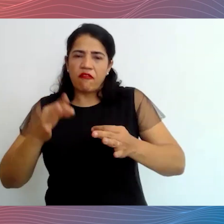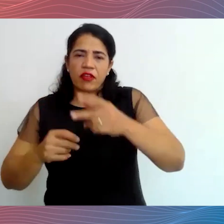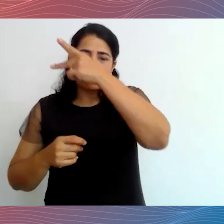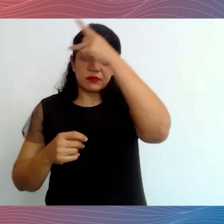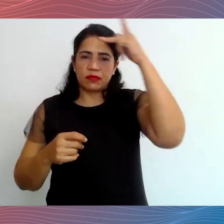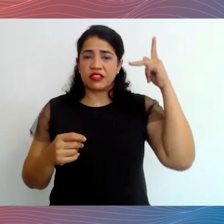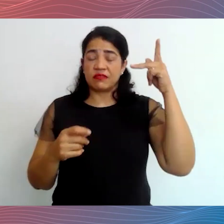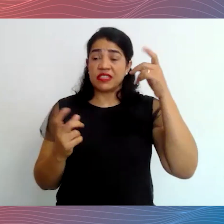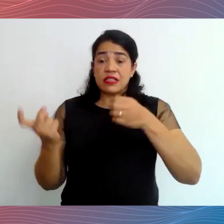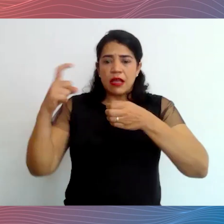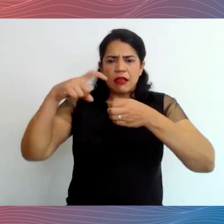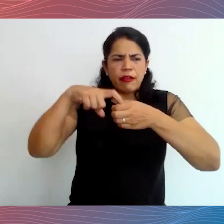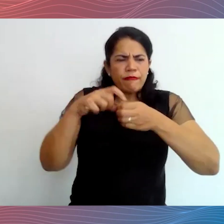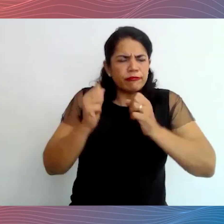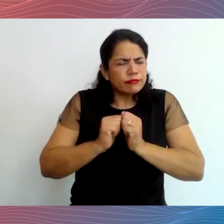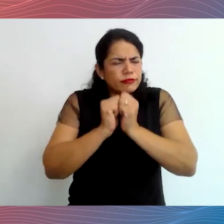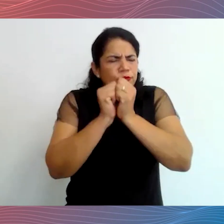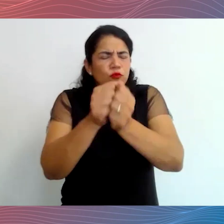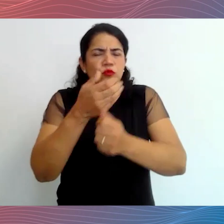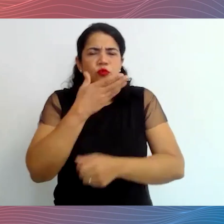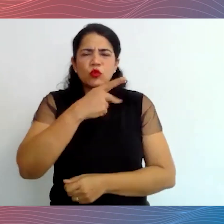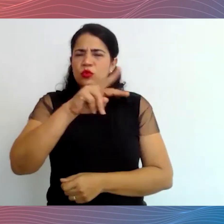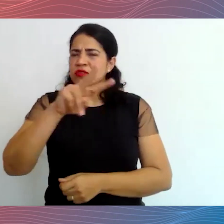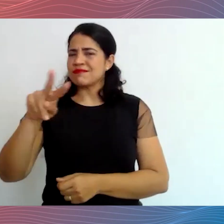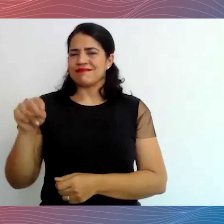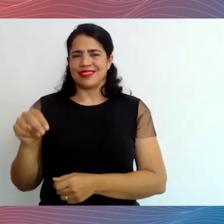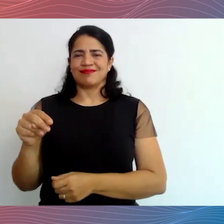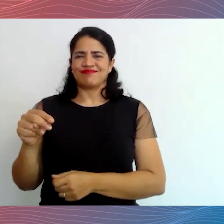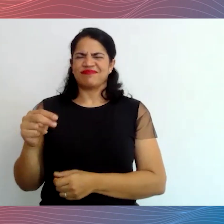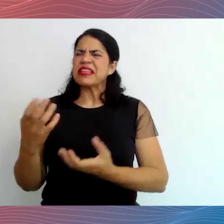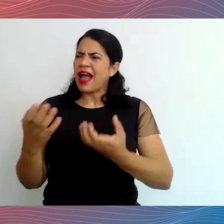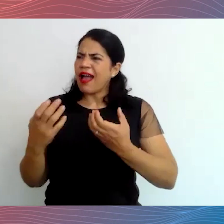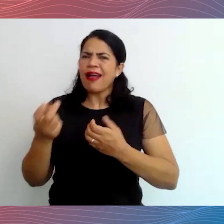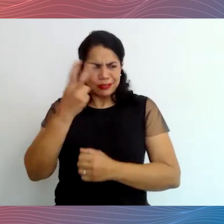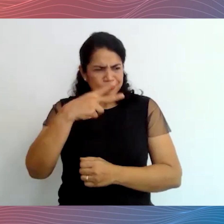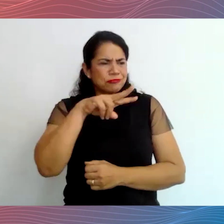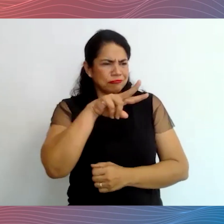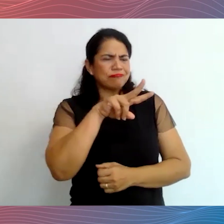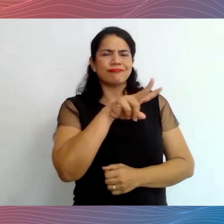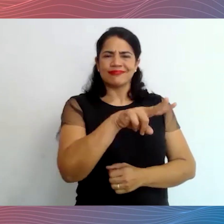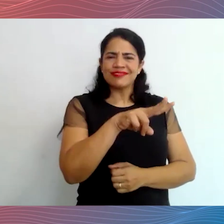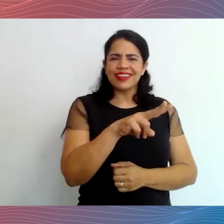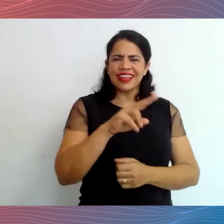com eles, eu quero ver a coisa funcionando como deve funcionar.